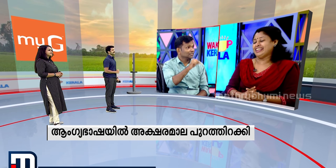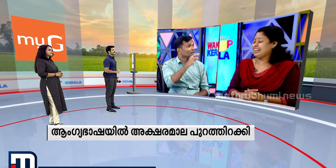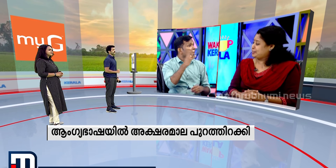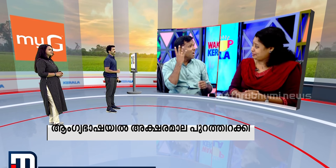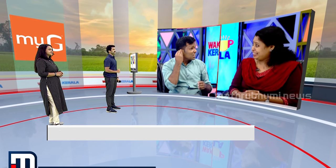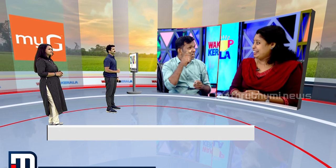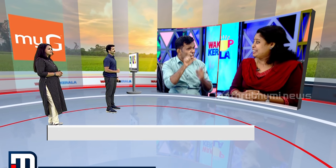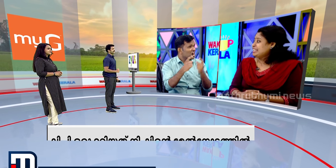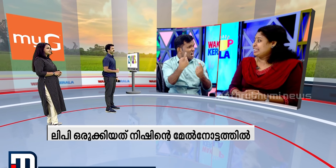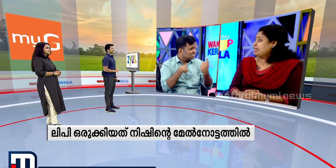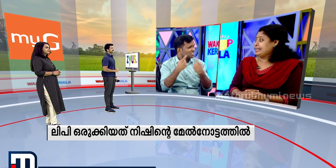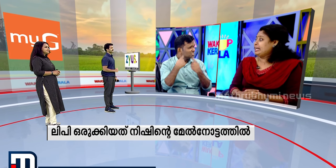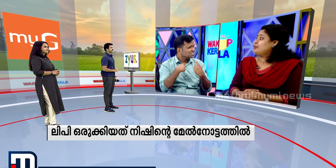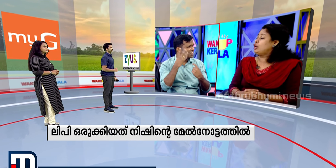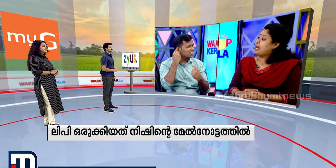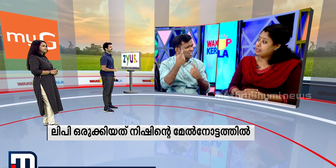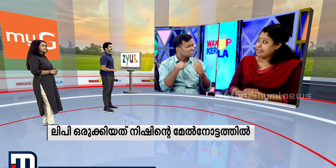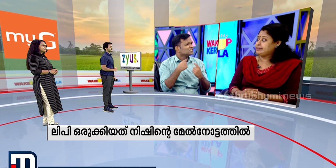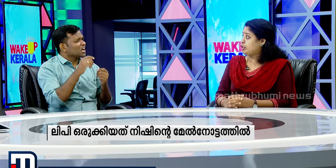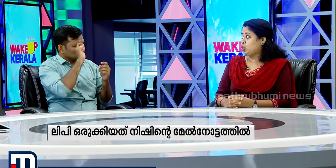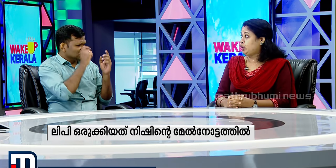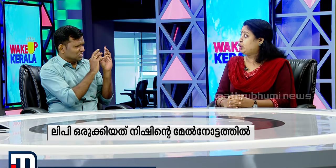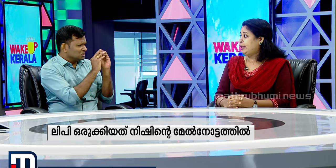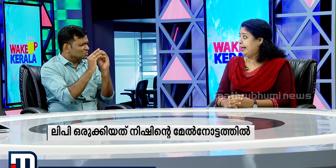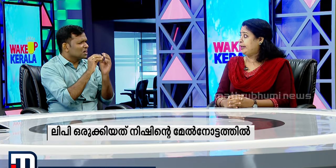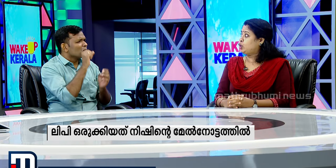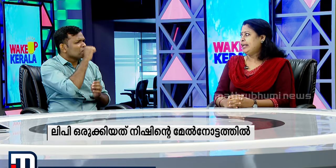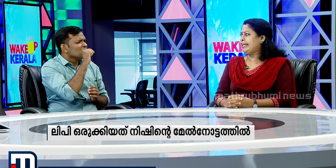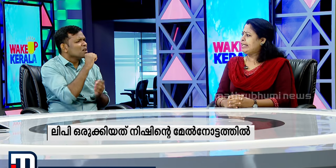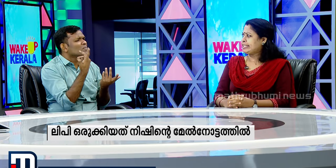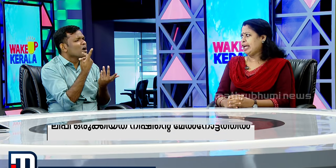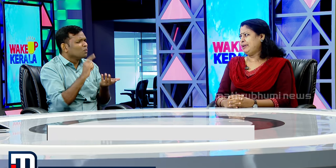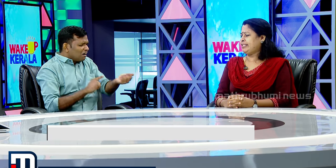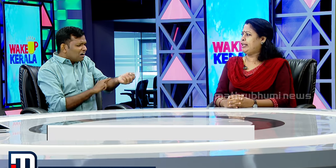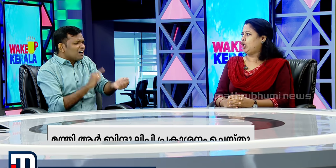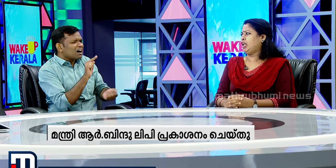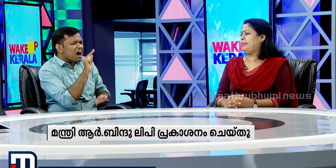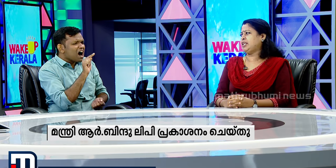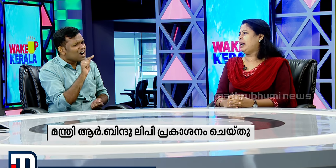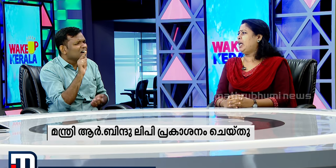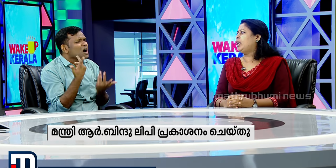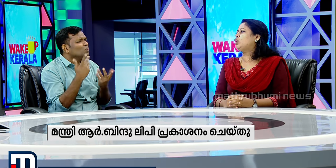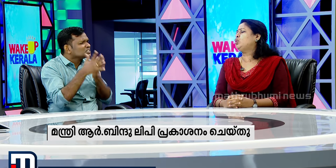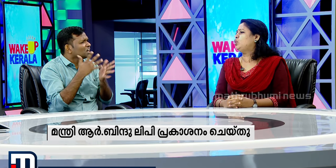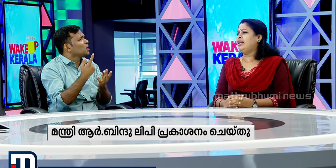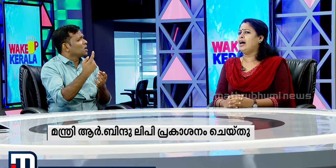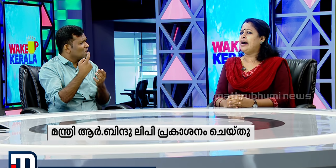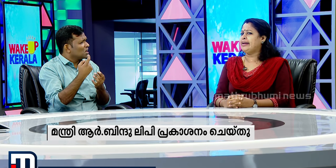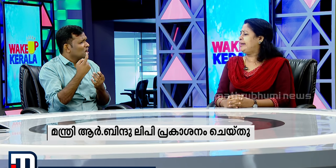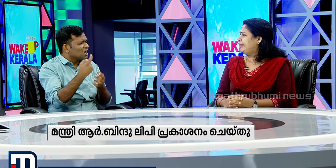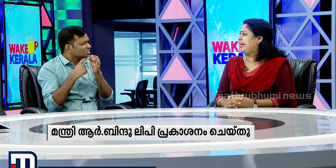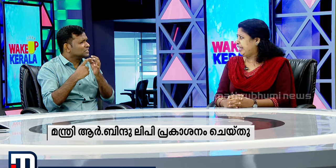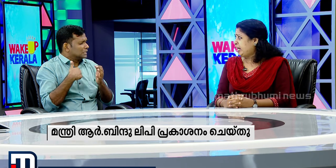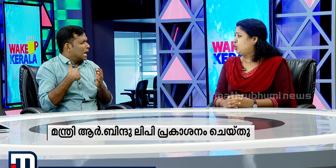അതെ വളരെയാണ് കേൾവിയുള്ള ആൾക്കാരും ഞങ്ങളുടെ അടുത്ത് ചോദിക്കുന്നുണ്ടായിരുന്നു ഇംഗ്ലീഷിൽ ABCD ഉണ്ട് പക്ഷേ മലയാളത്തിലൊന്നുമില്ല